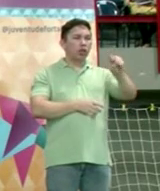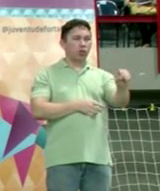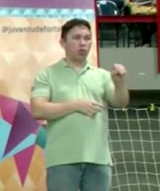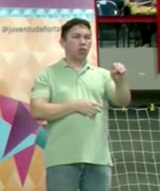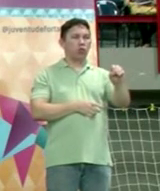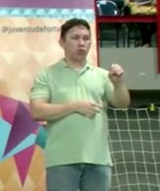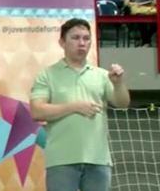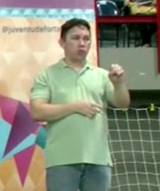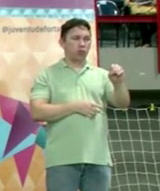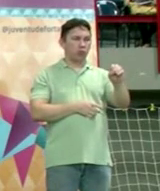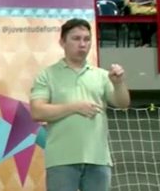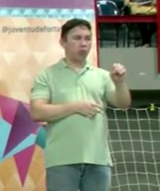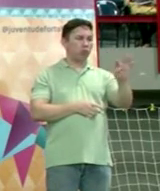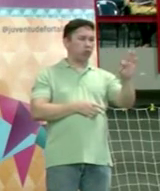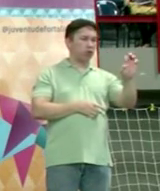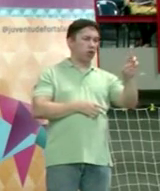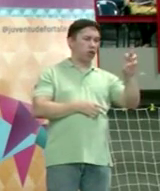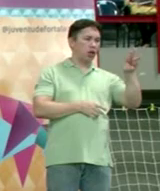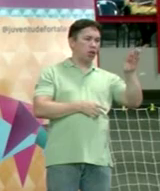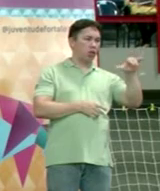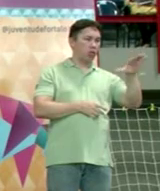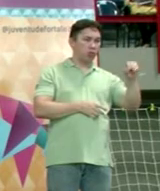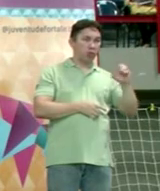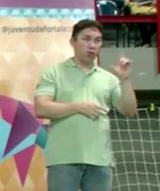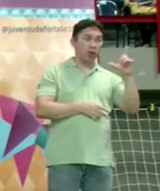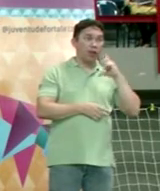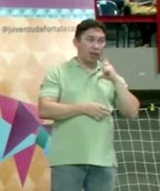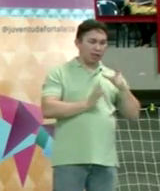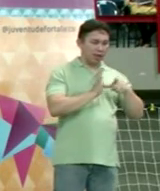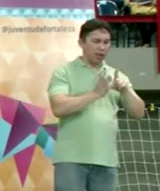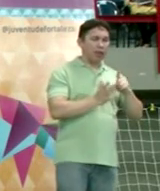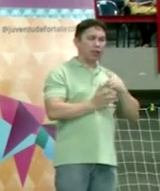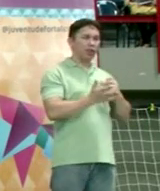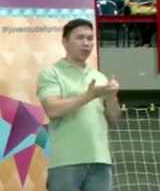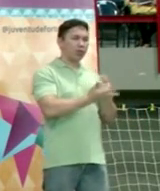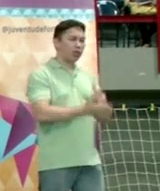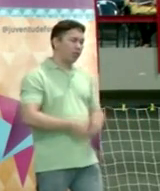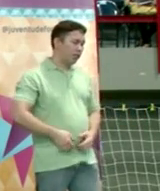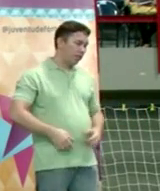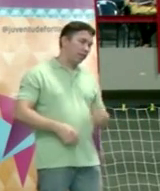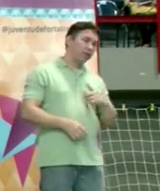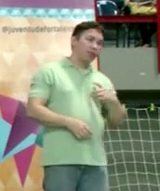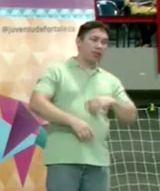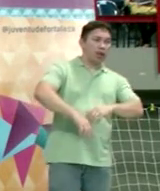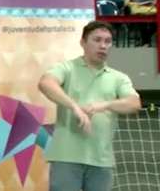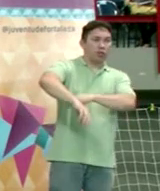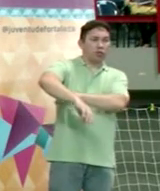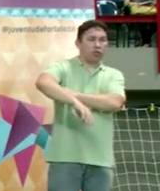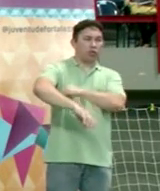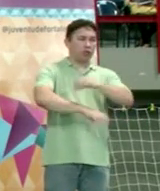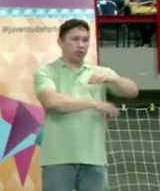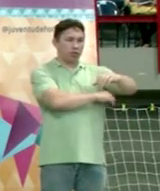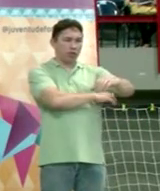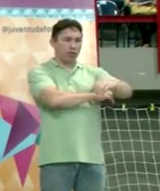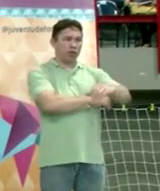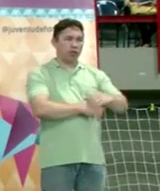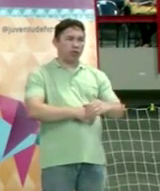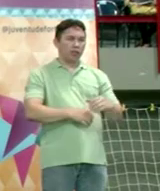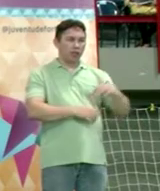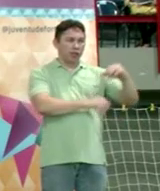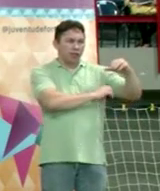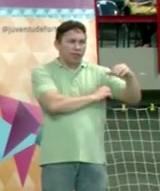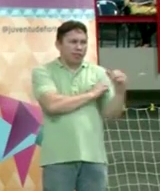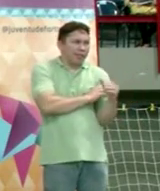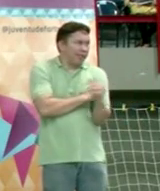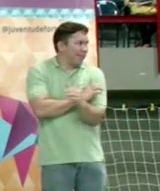Titi, quando eu vim para cá, eu comprei o meu desodorante e eu passei na axila. Aí quando eu passo, eu encolho